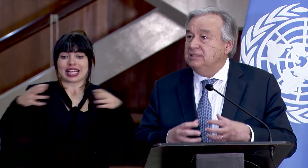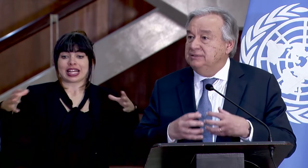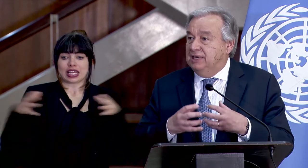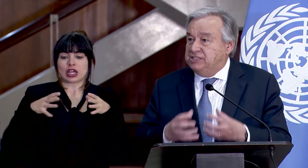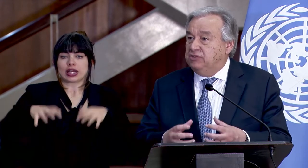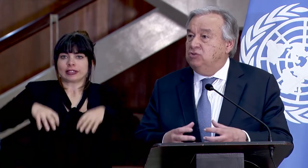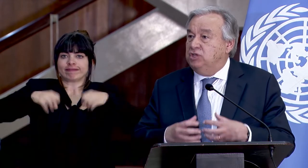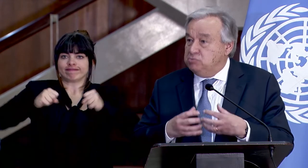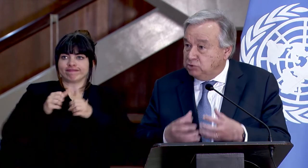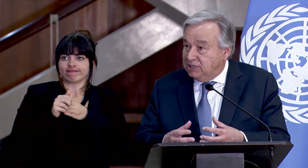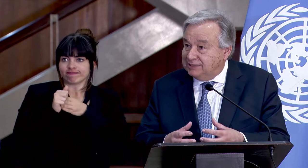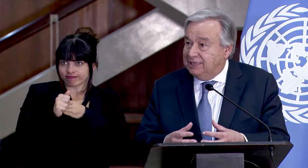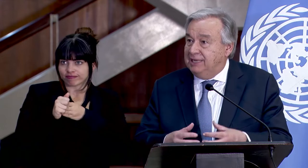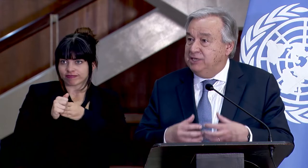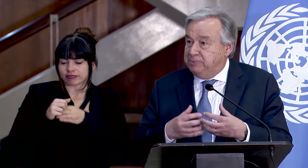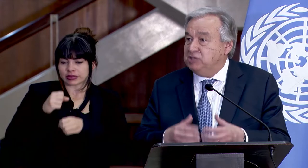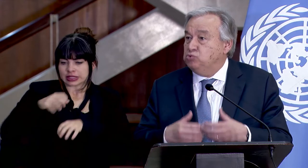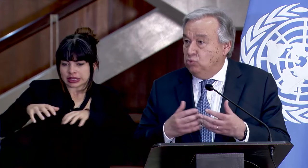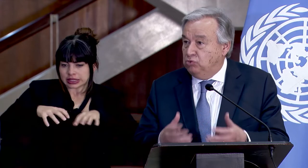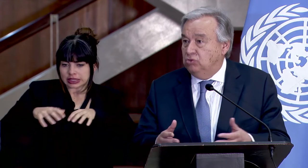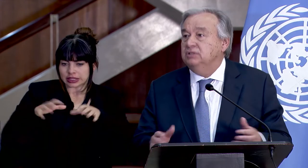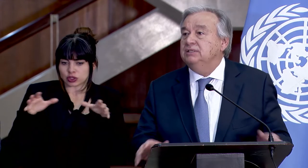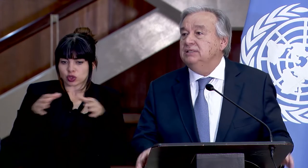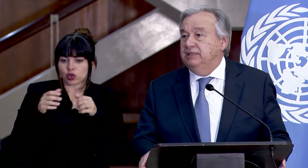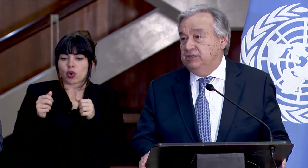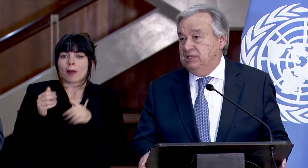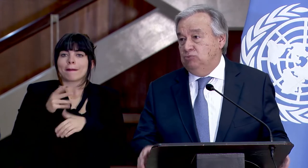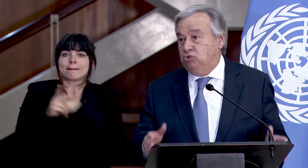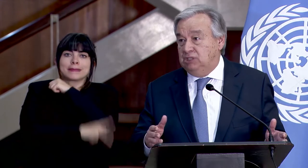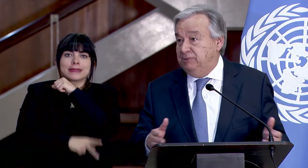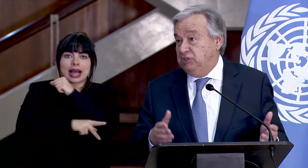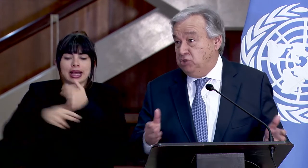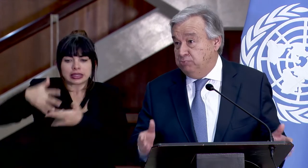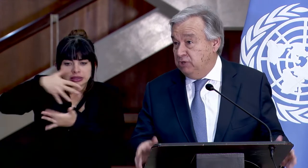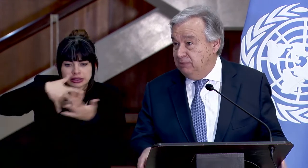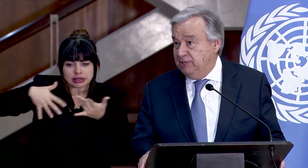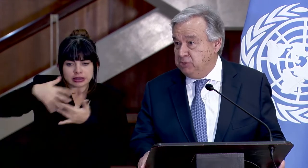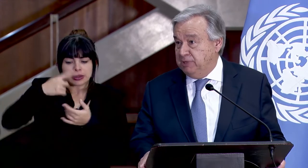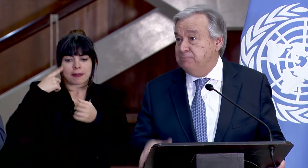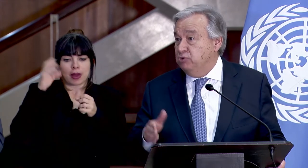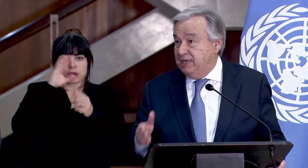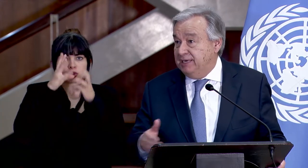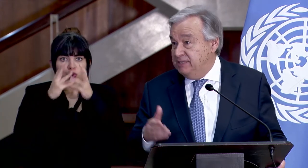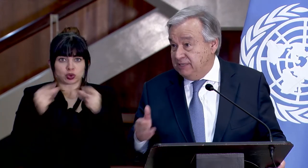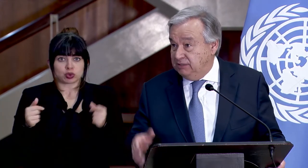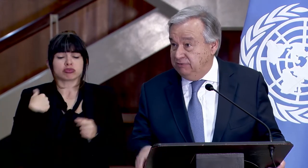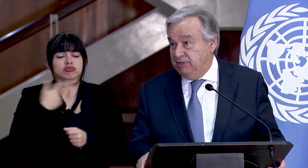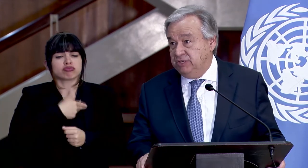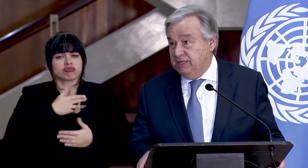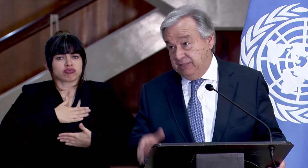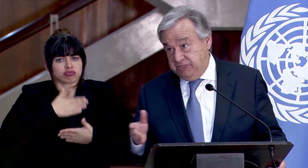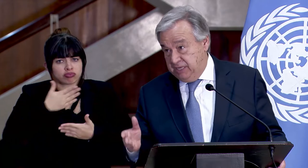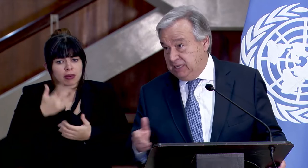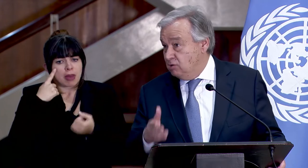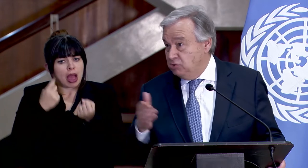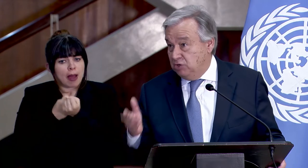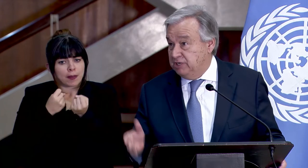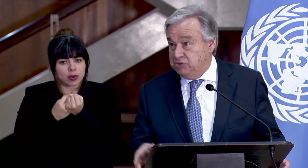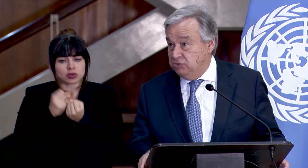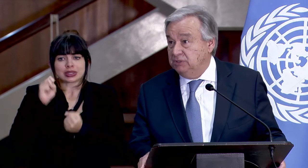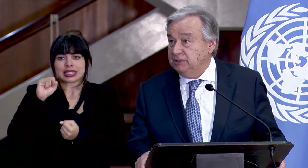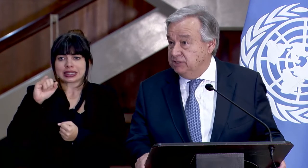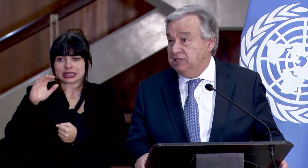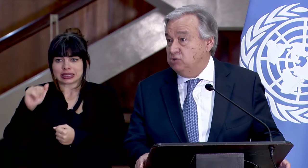liderazgo de las acciones multilaterales para su solución. Y estamos totalmente disponibles para apoyar iniciativas de Zika como